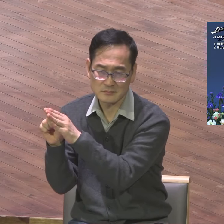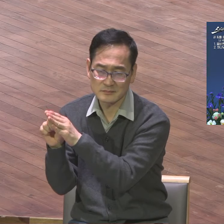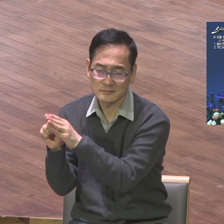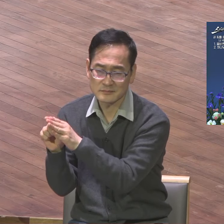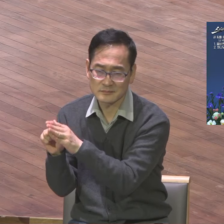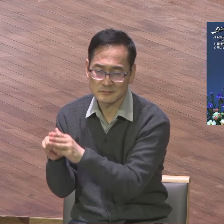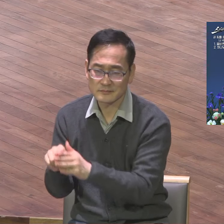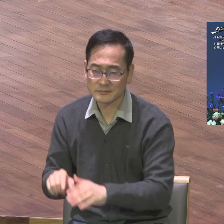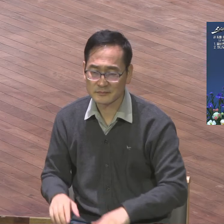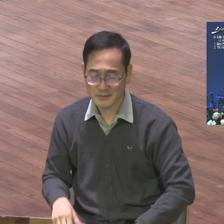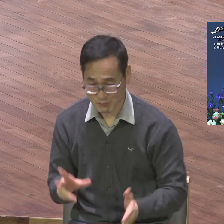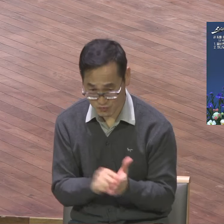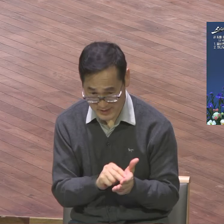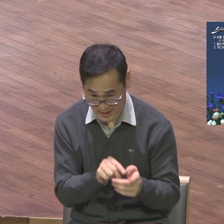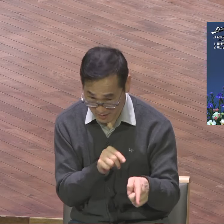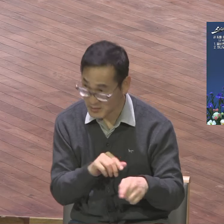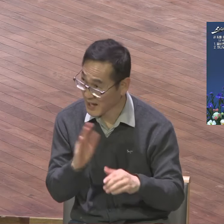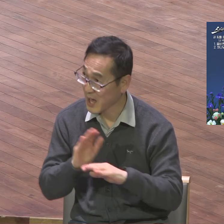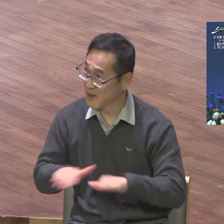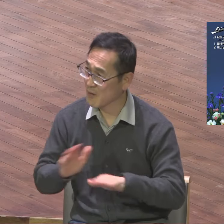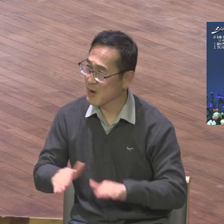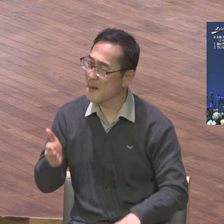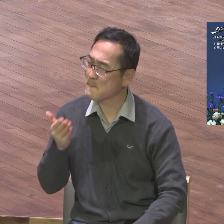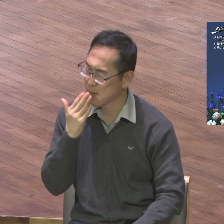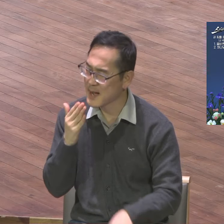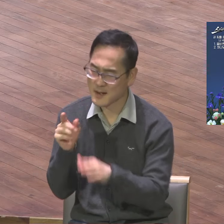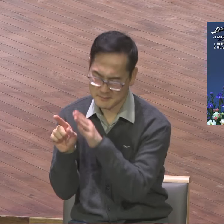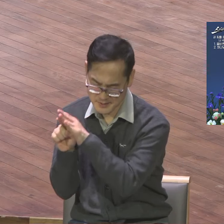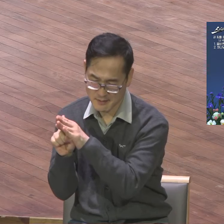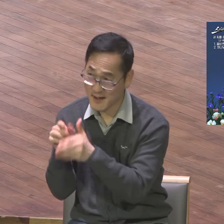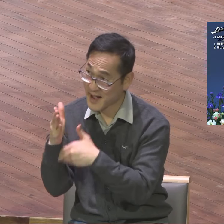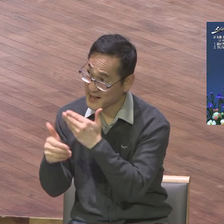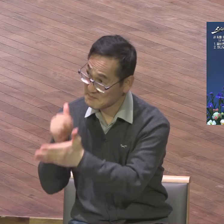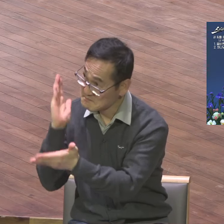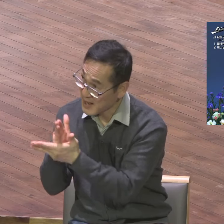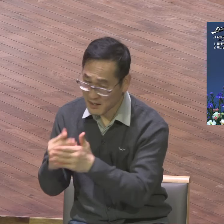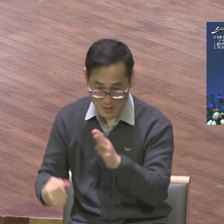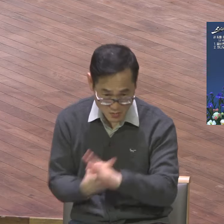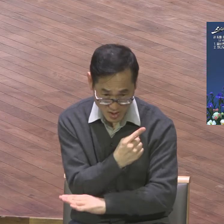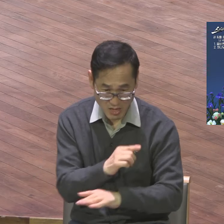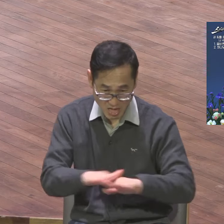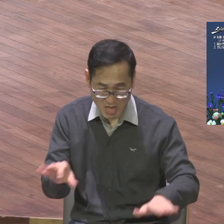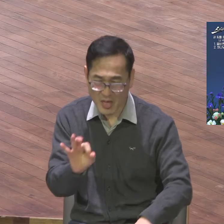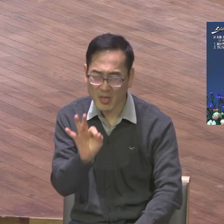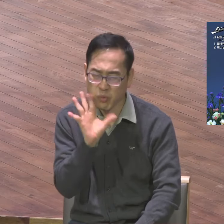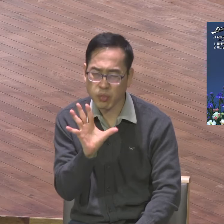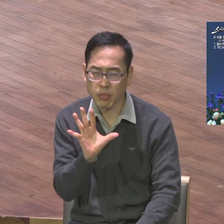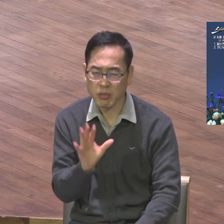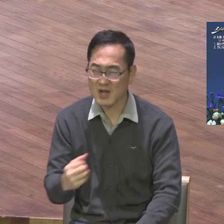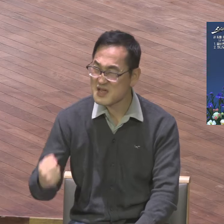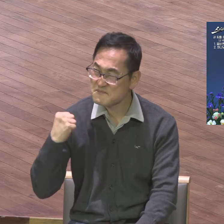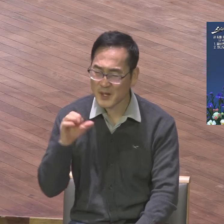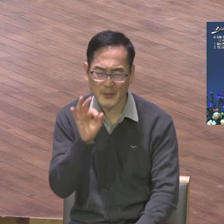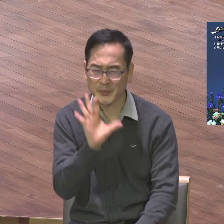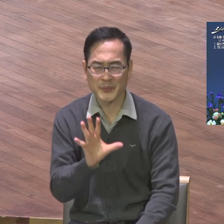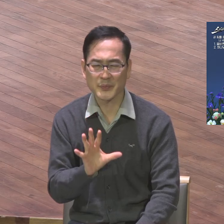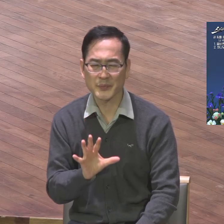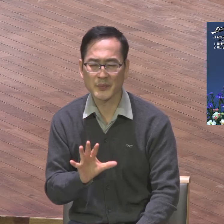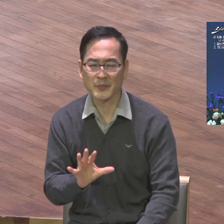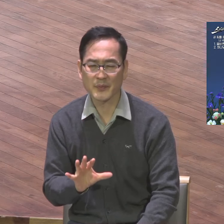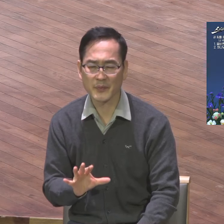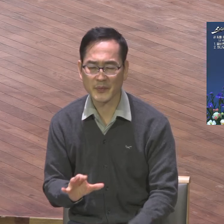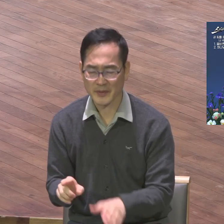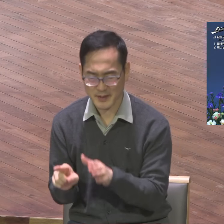하나님께서 이 문제를 해결할 수가 있습니다. 하나님 외에는 그 어떤 것도 세임을 줄 수가 없다는